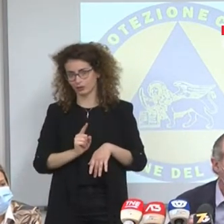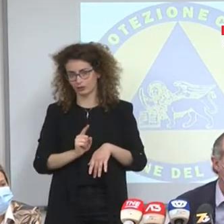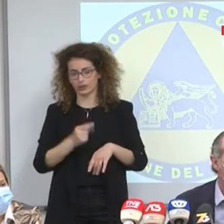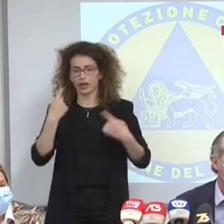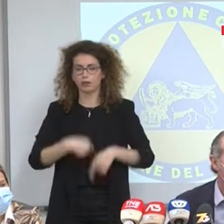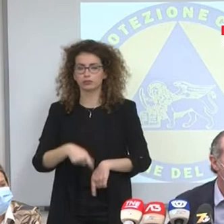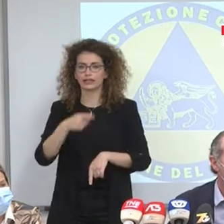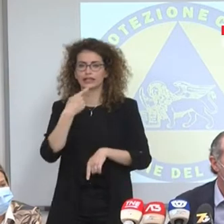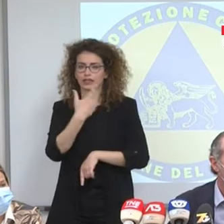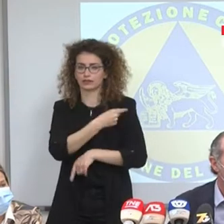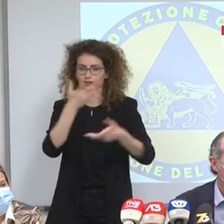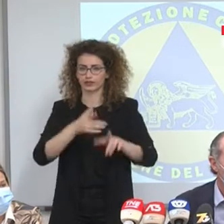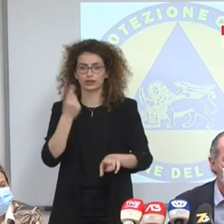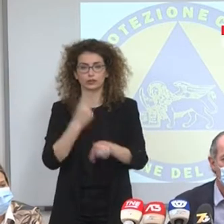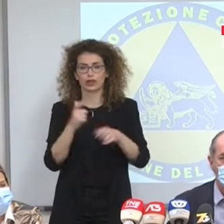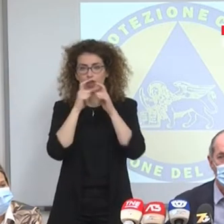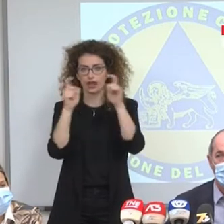deve portare la mascherina.